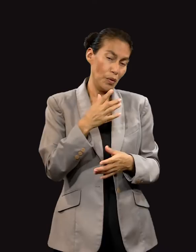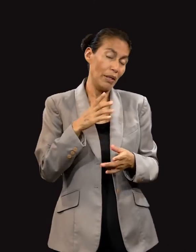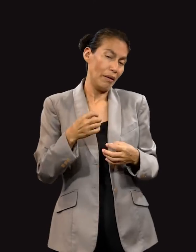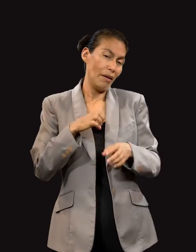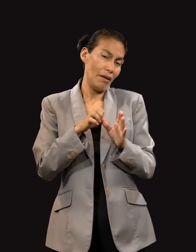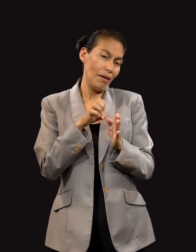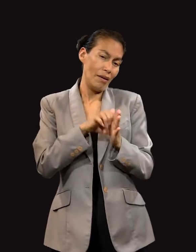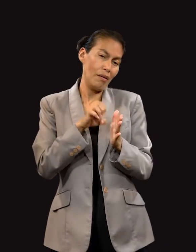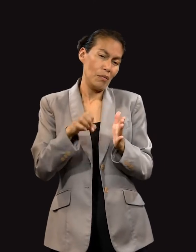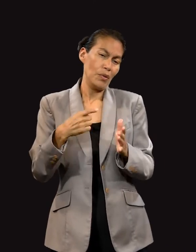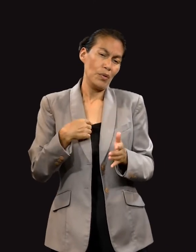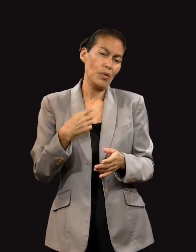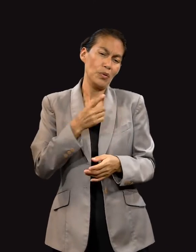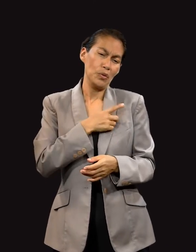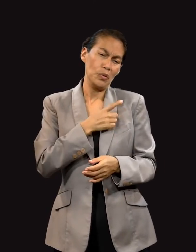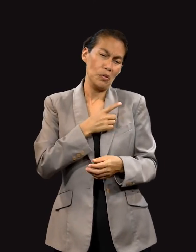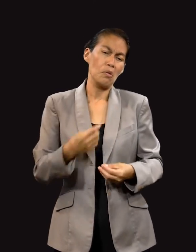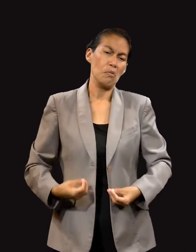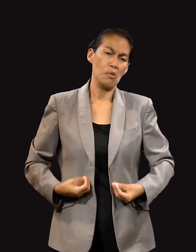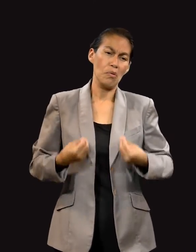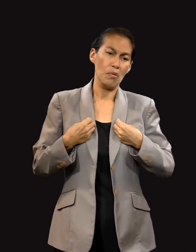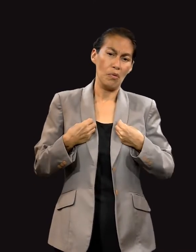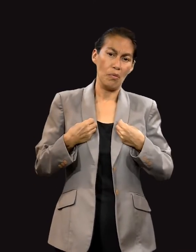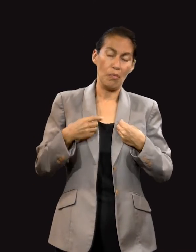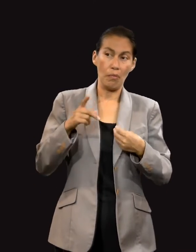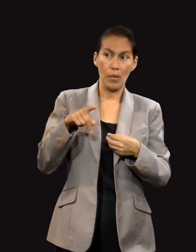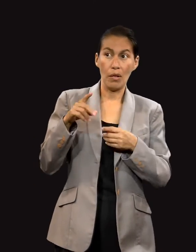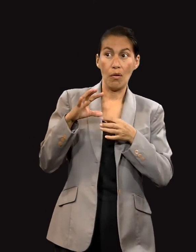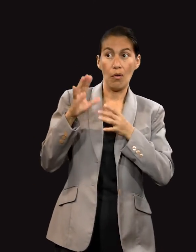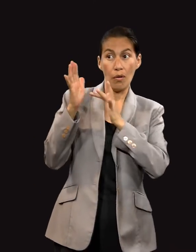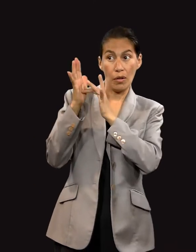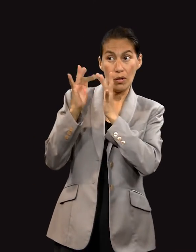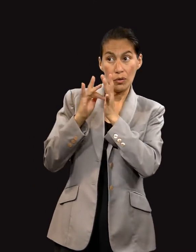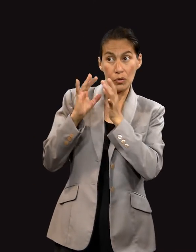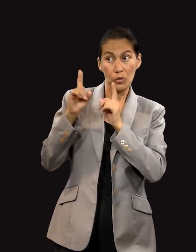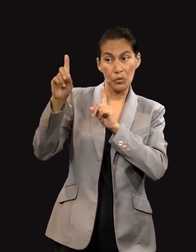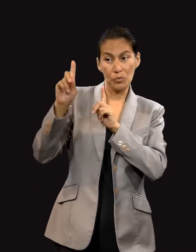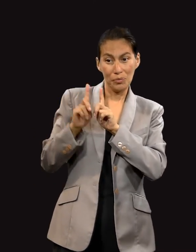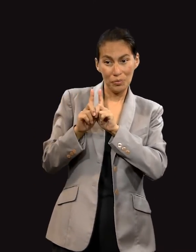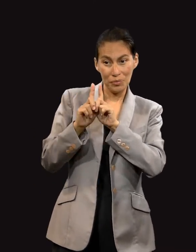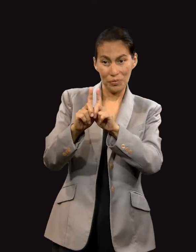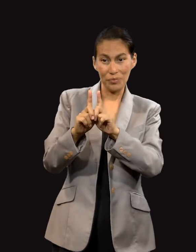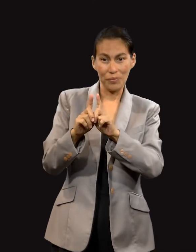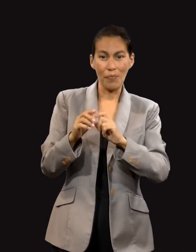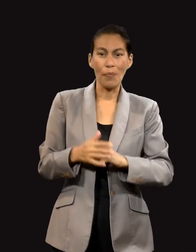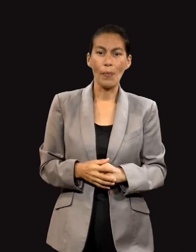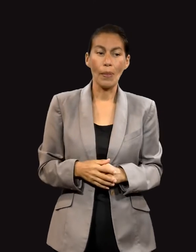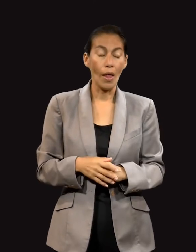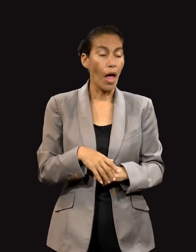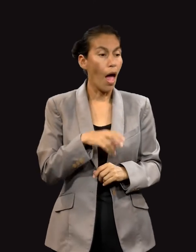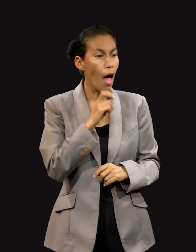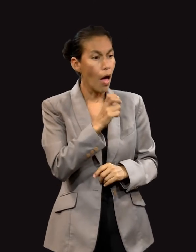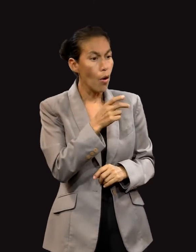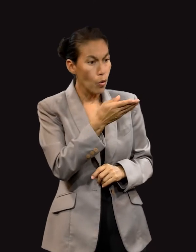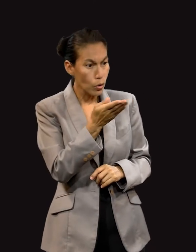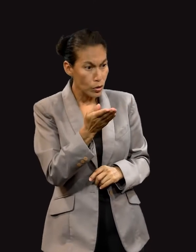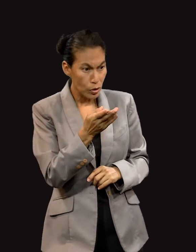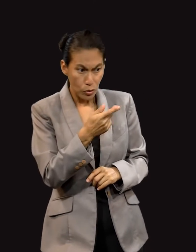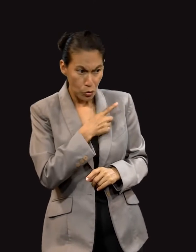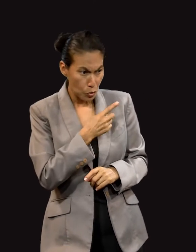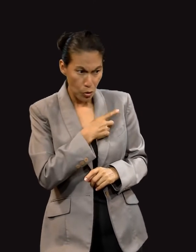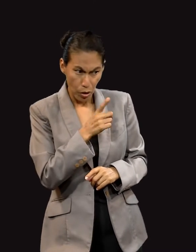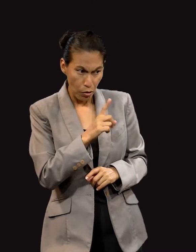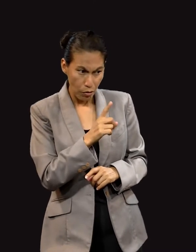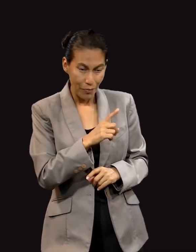pero a solas con Jesús. Entonces es hermoso estar hablando con él siempre. no está sola. No, no, no. Digo humanamente